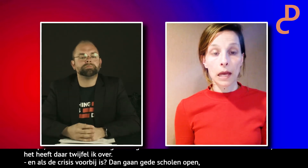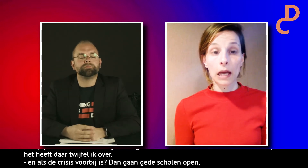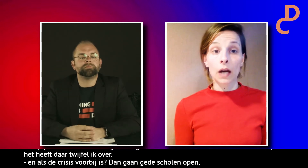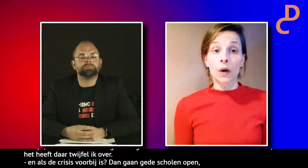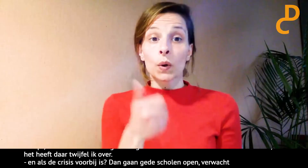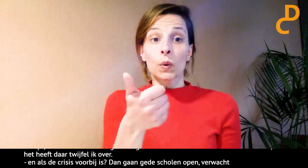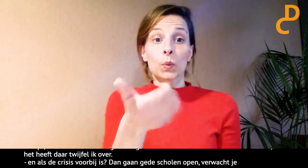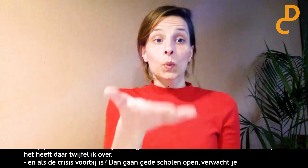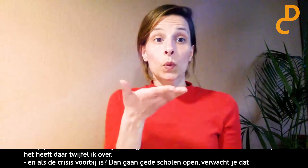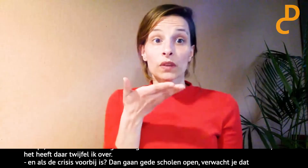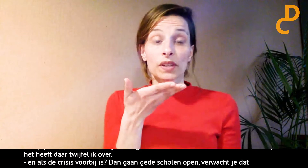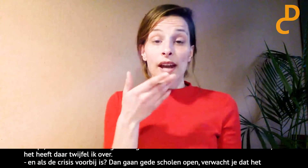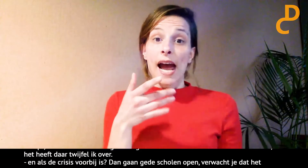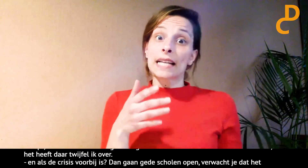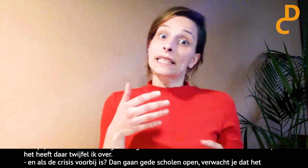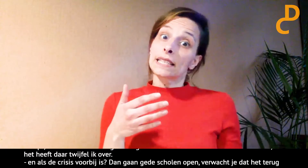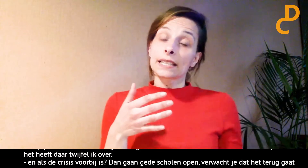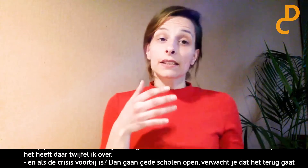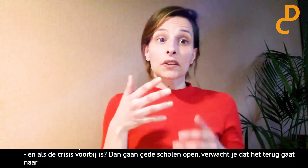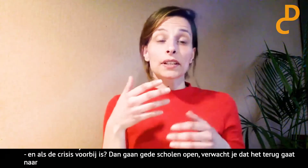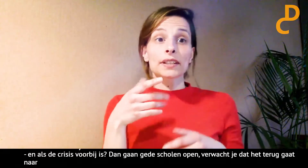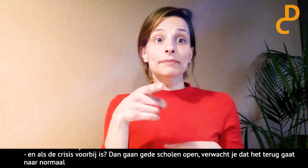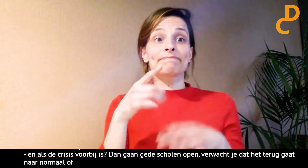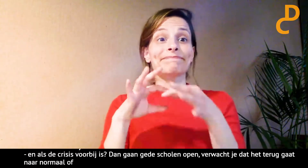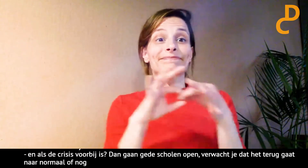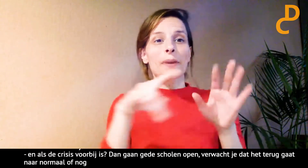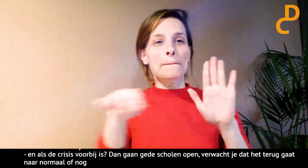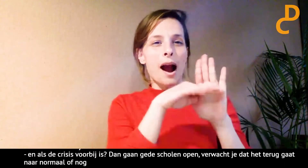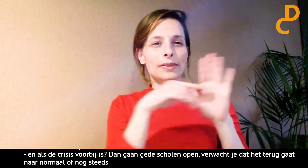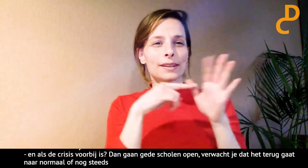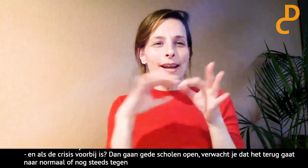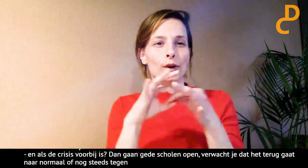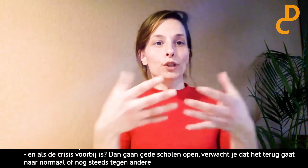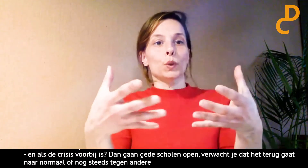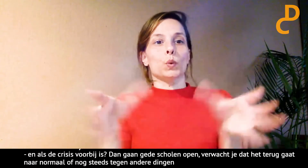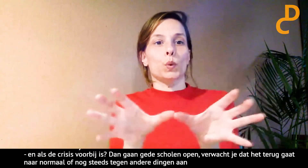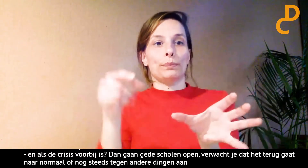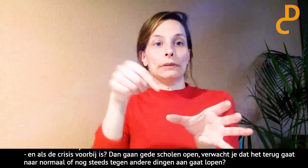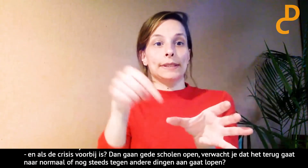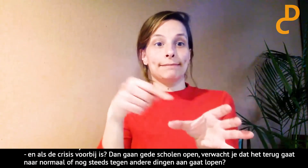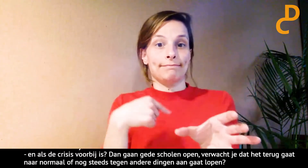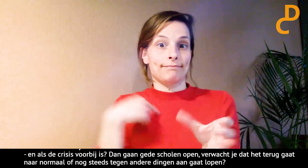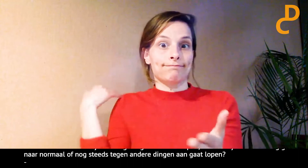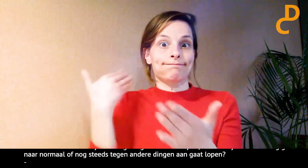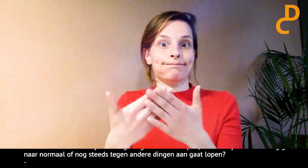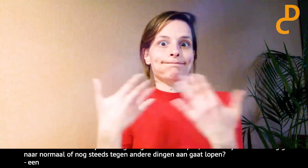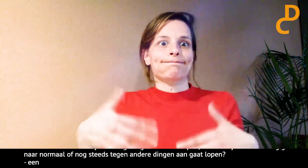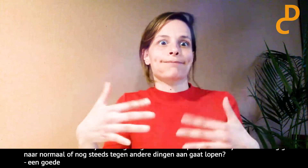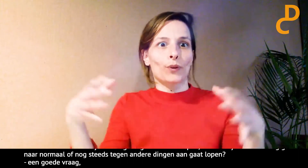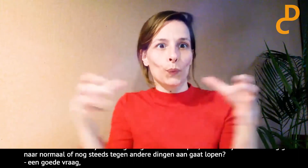aanlopen? Nou, dat is een hele goede vraag. Ik denk wel dat het ook te maken heeft met de maatregelen van... Met